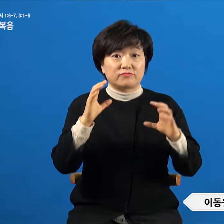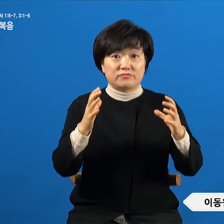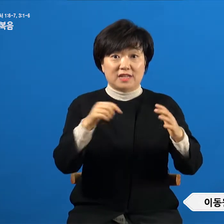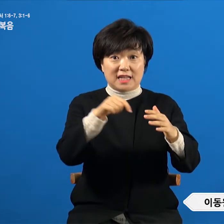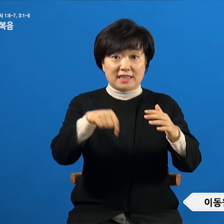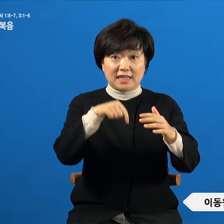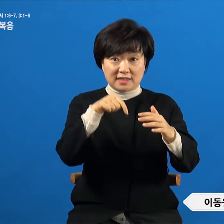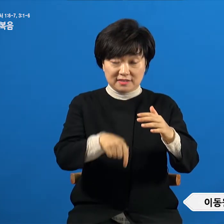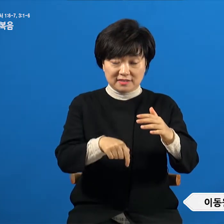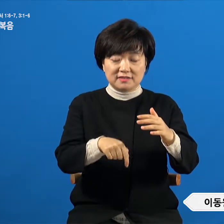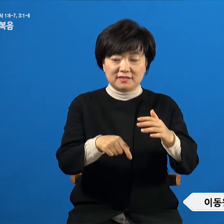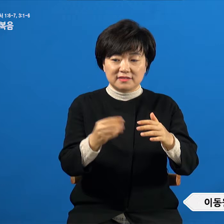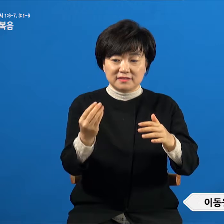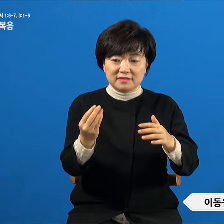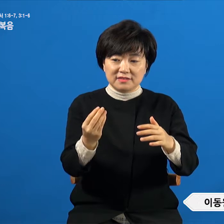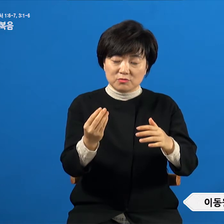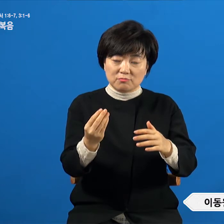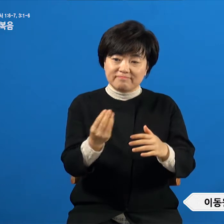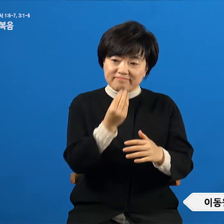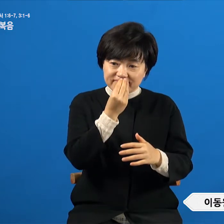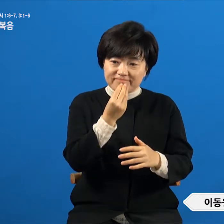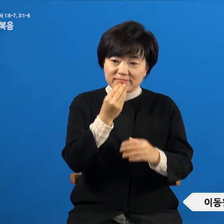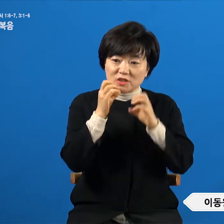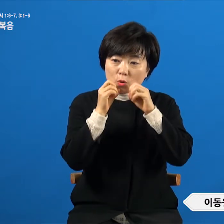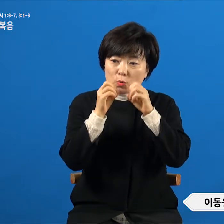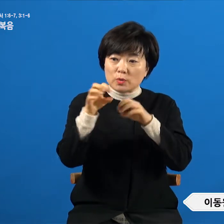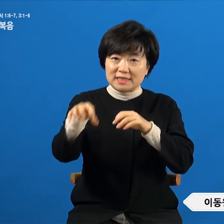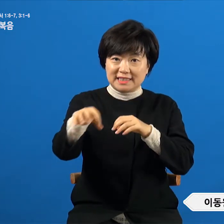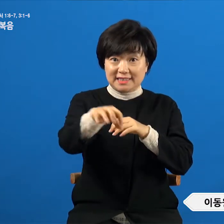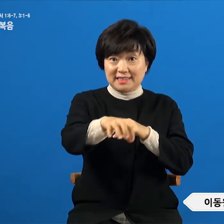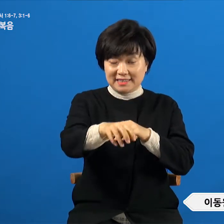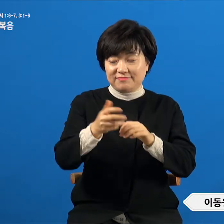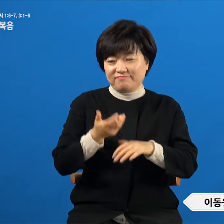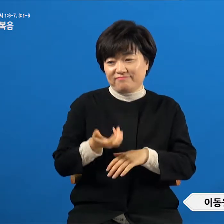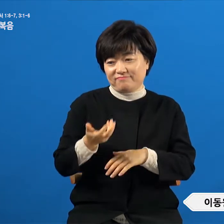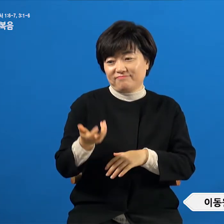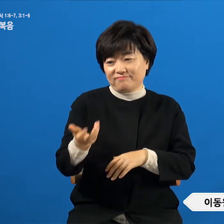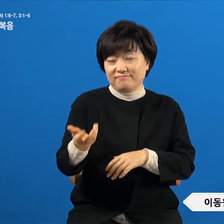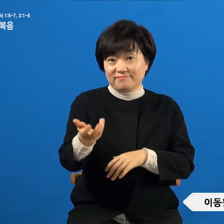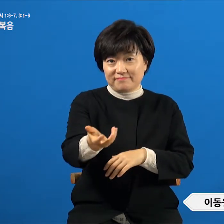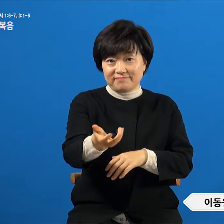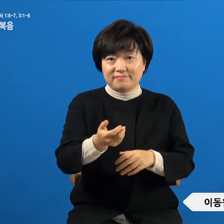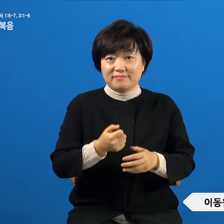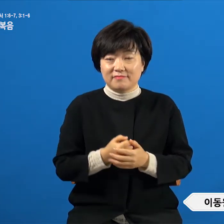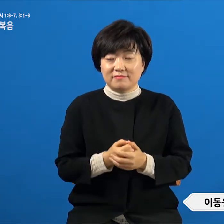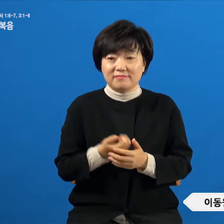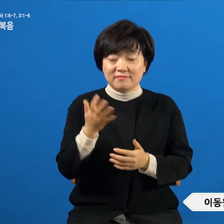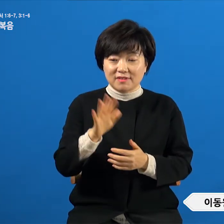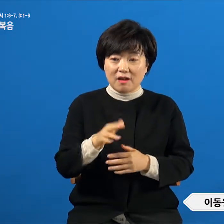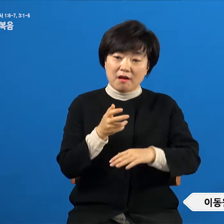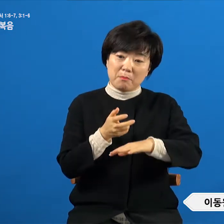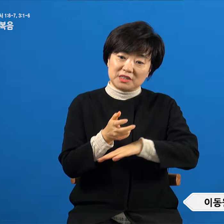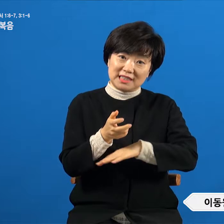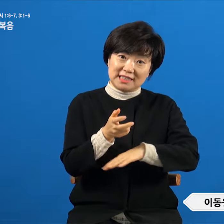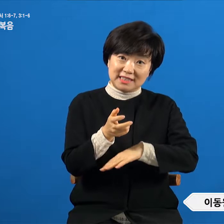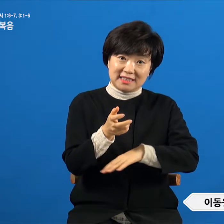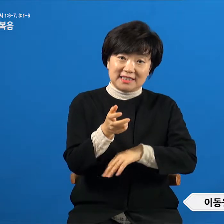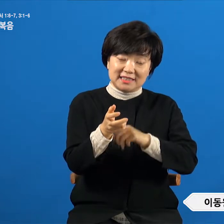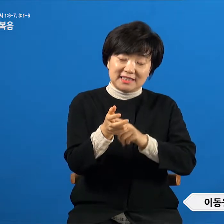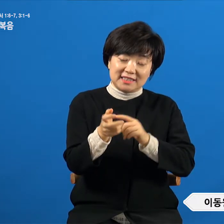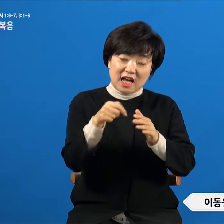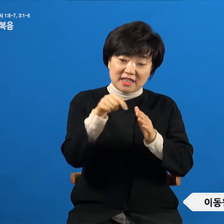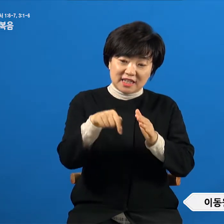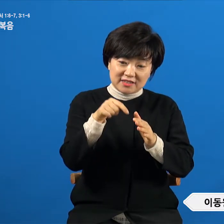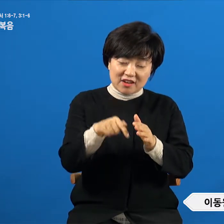인도했습니다. 이 성지 순례 중에 한 분이 버스 안에서 아주 유머를 통해 우리 모두를